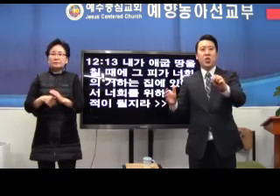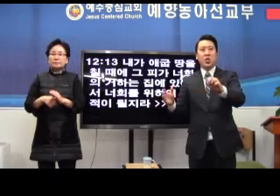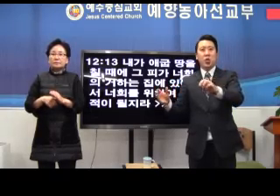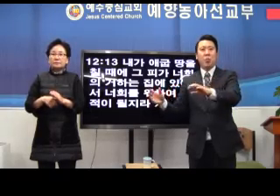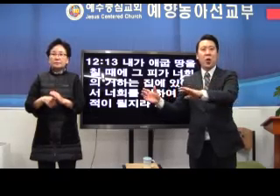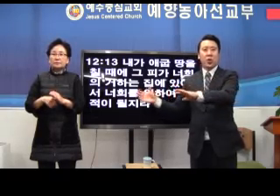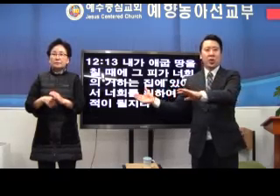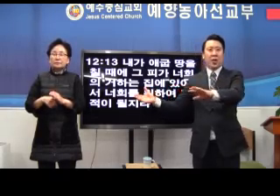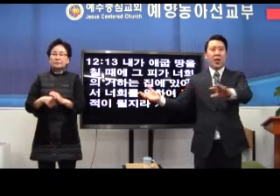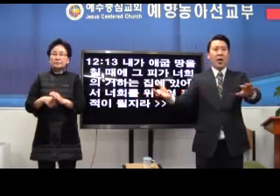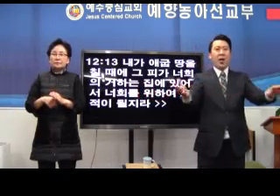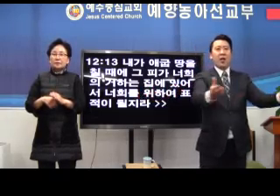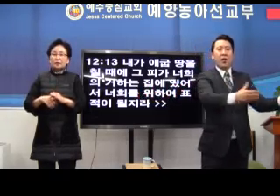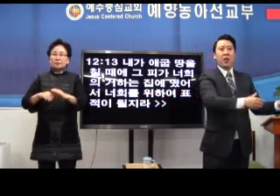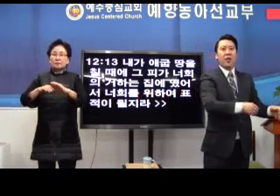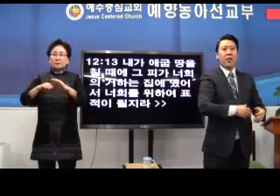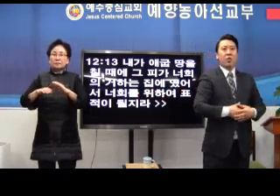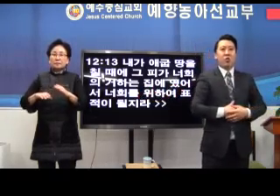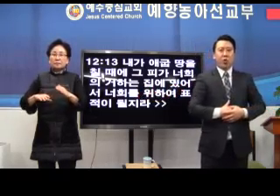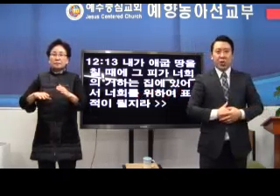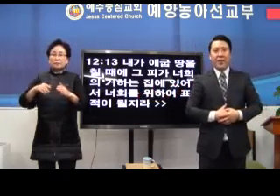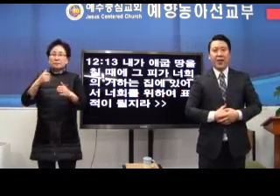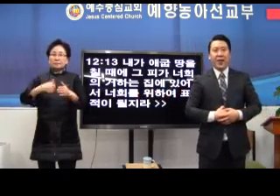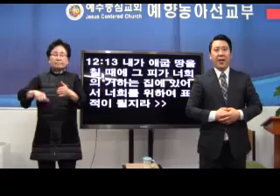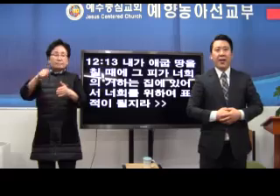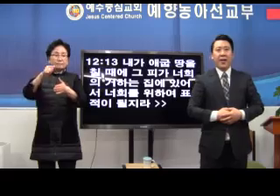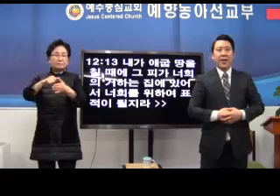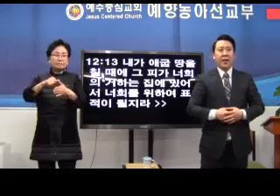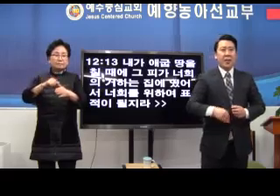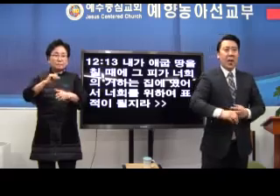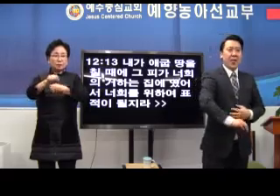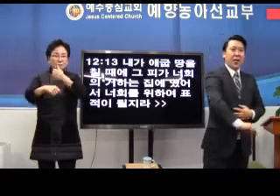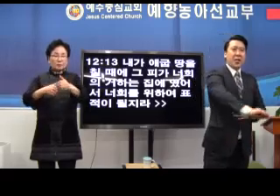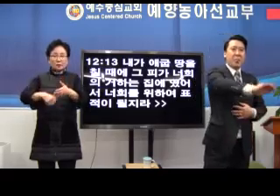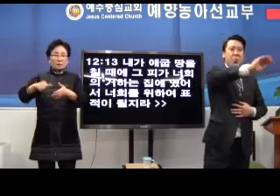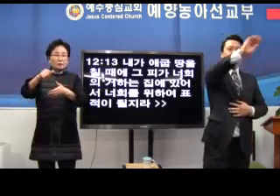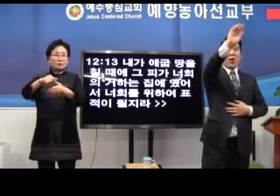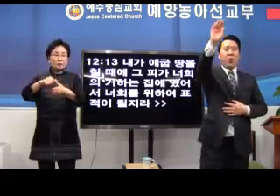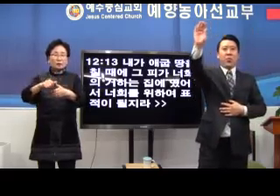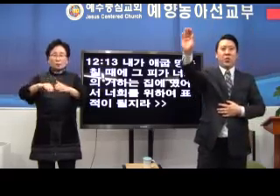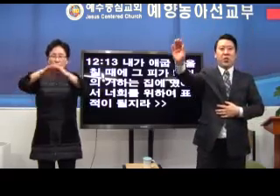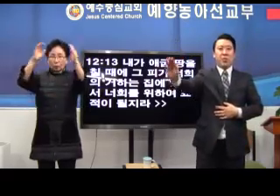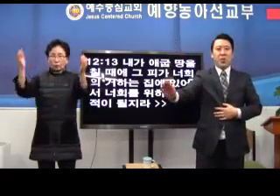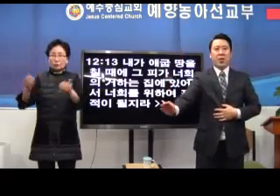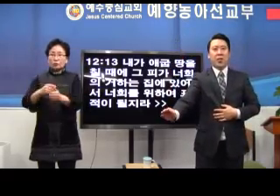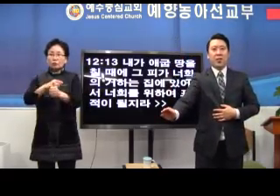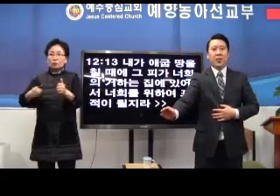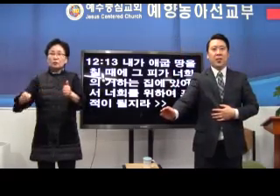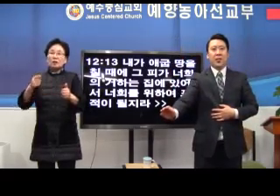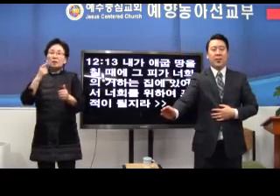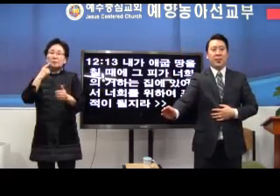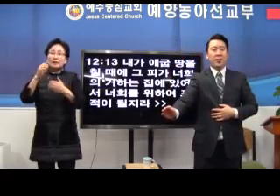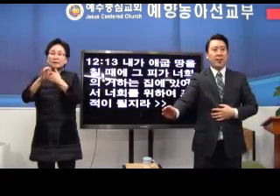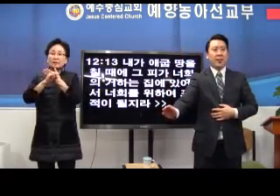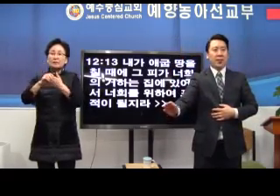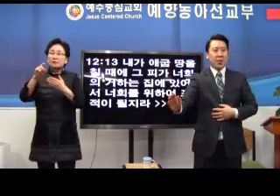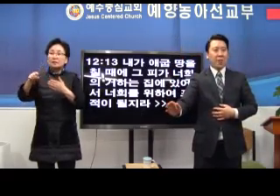신이든지 처음 난 것을 다 죽일 텐데 만약에 이 피가 없는 집이